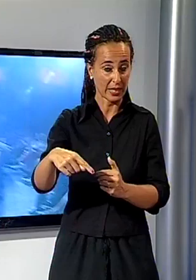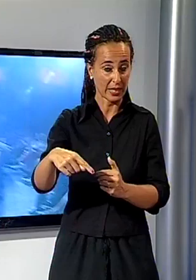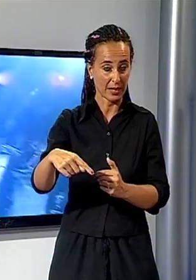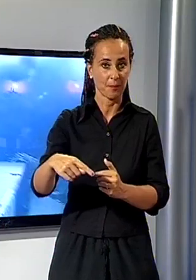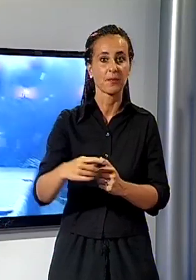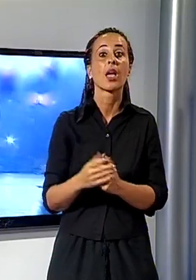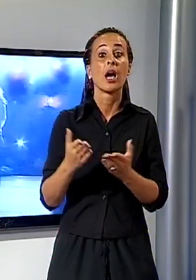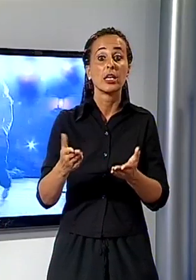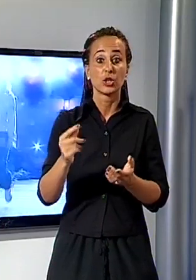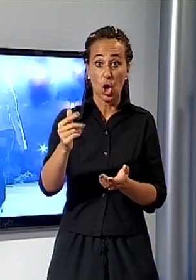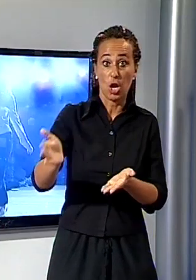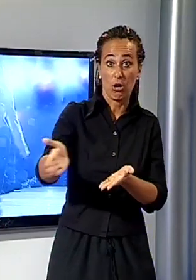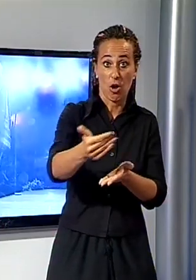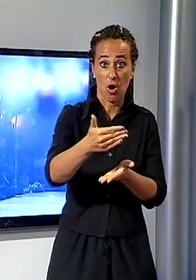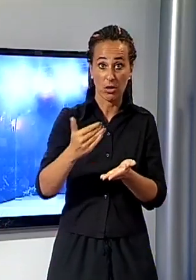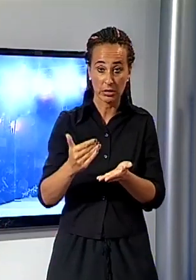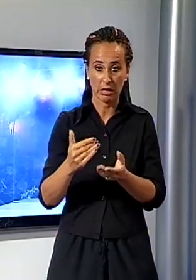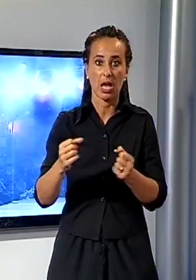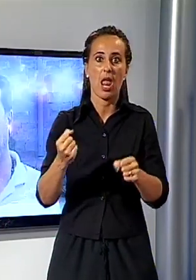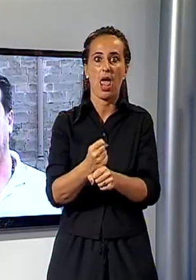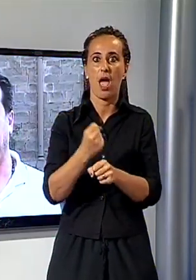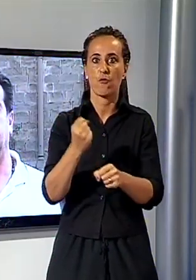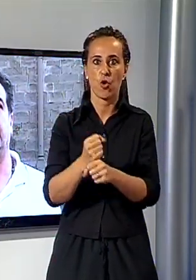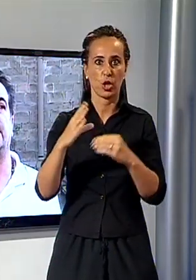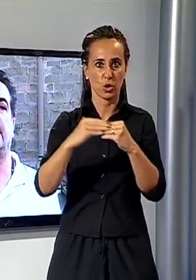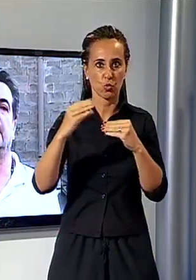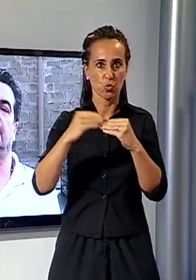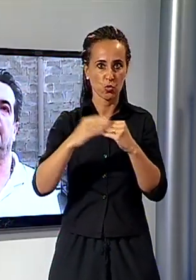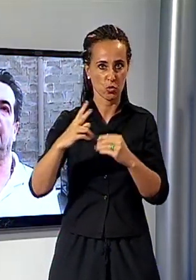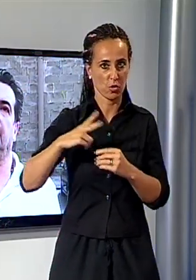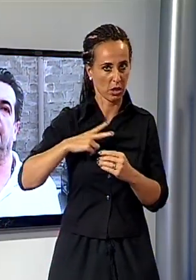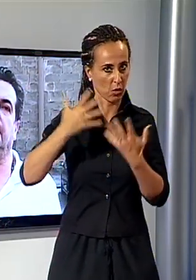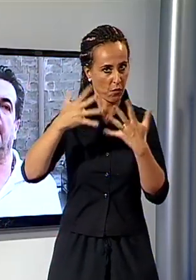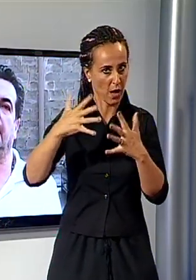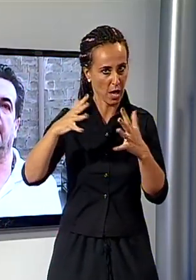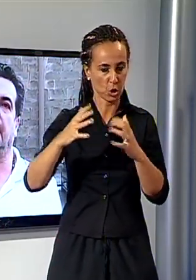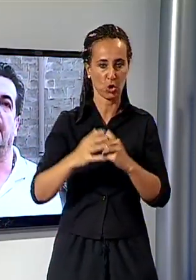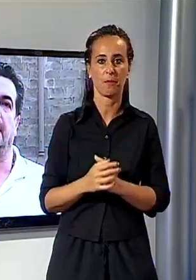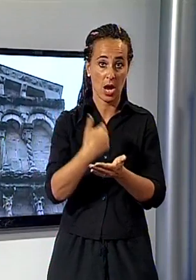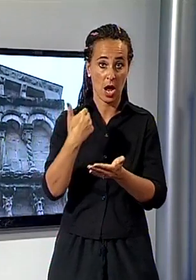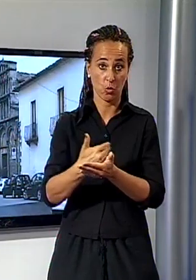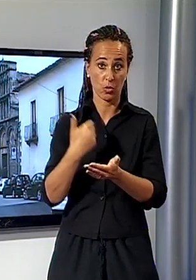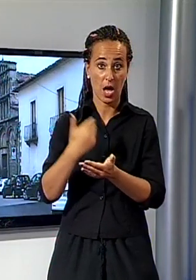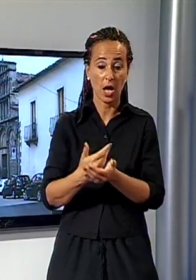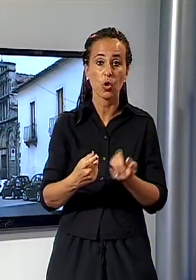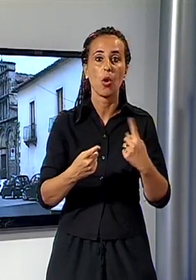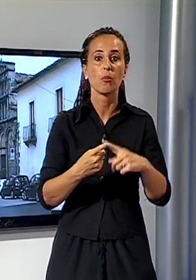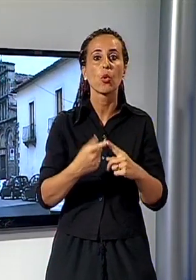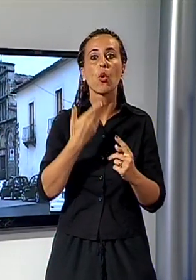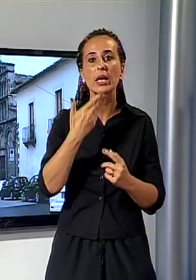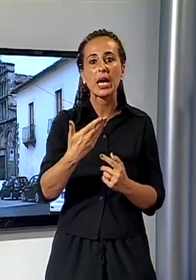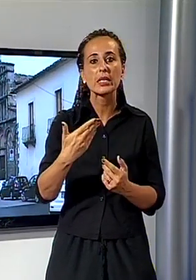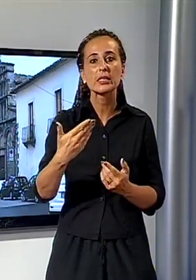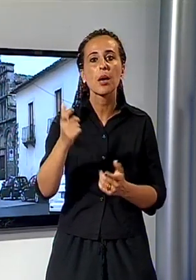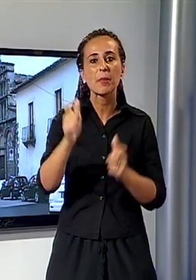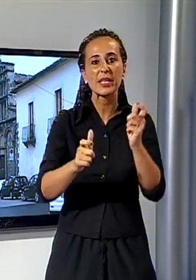e la serata del decennale in programma sabato prossimo 5 settembre con inizio alle 20.30 si preannuncia degna